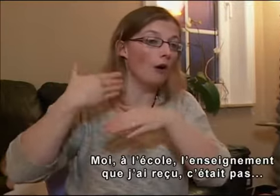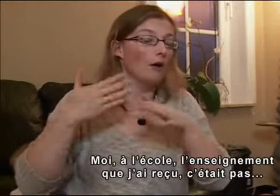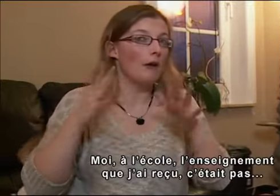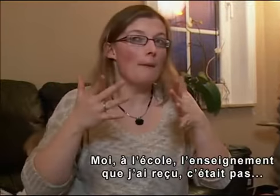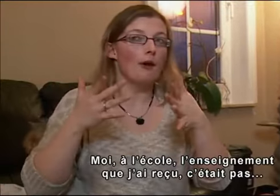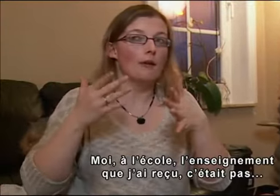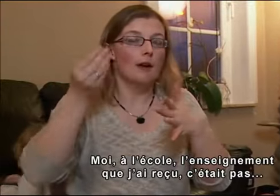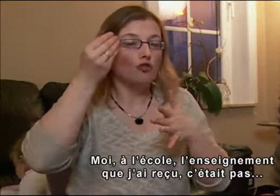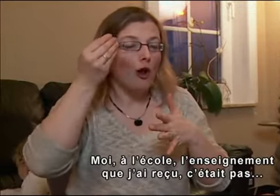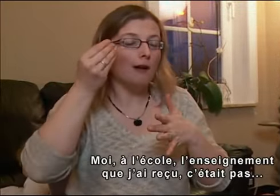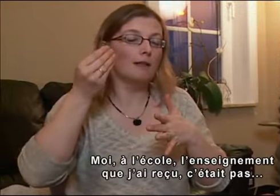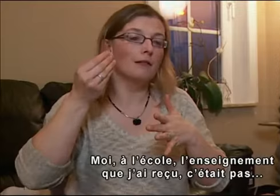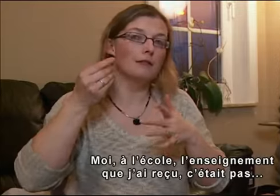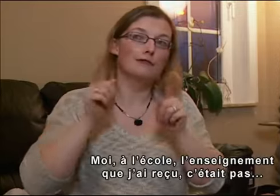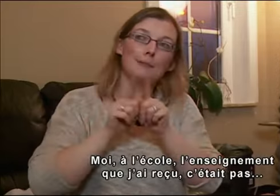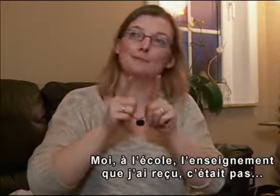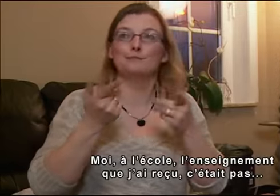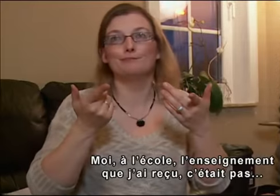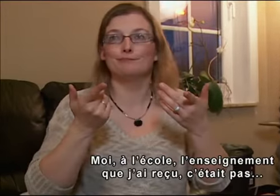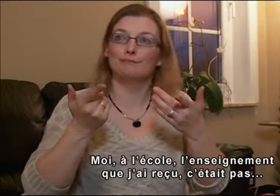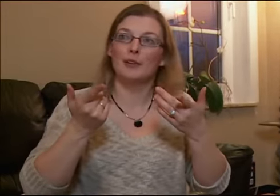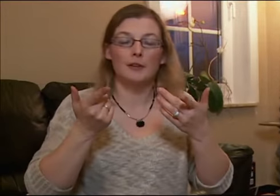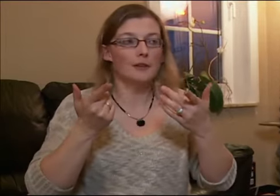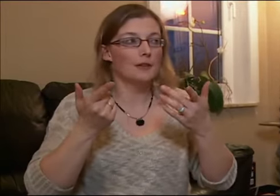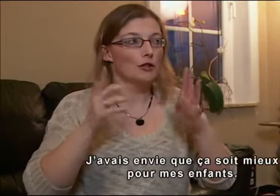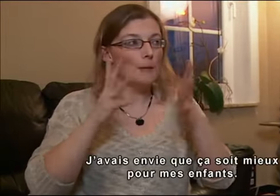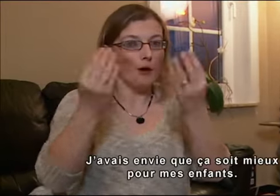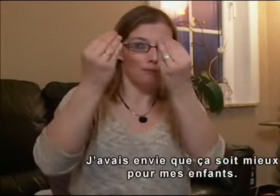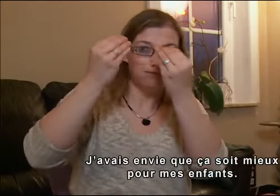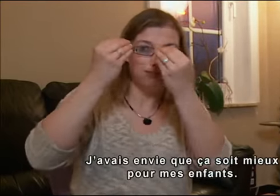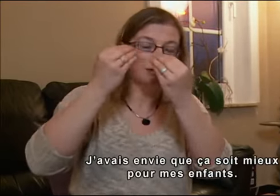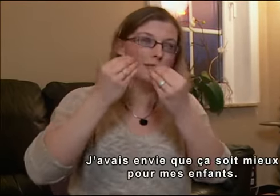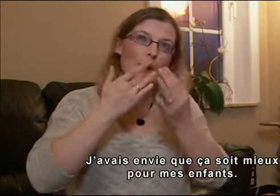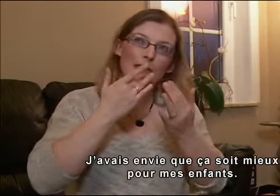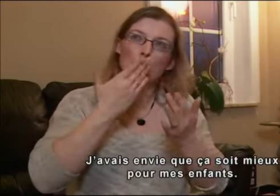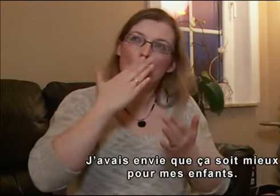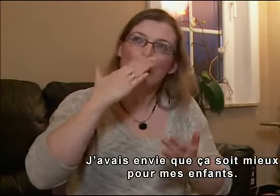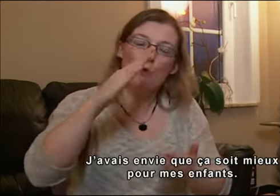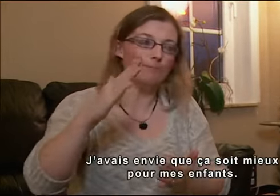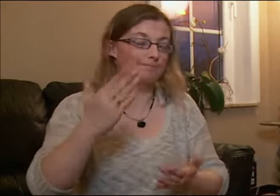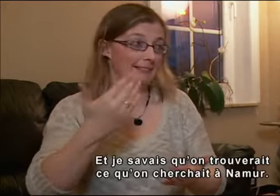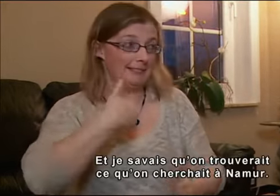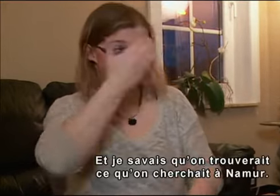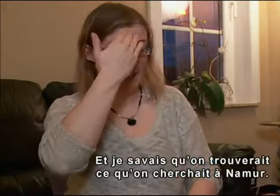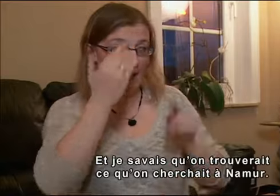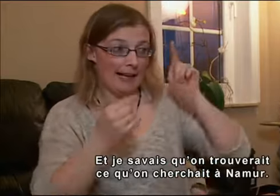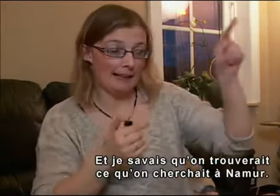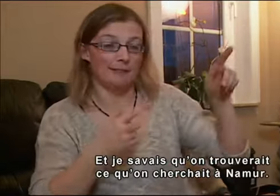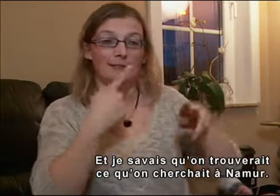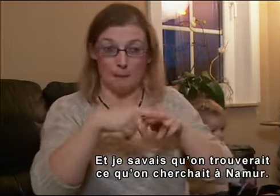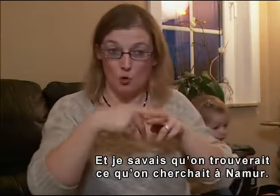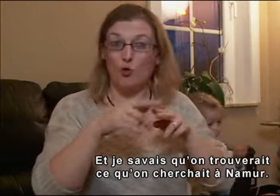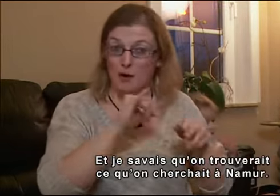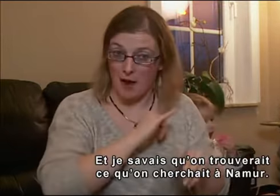Moi, à l'école, l'enseignement que j'ai reçu, c'était pas... J'avais envie que ce soit mieux pour mes enfants. Et je savais qu'on trouverait